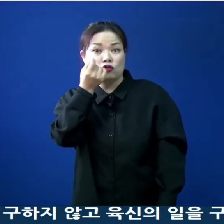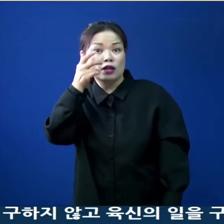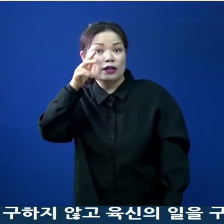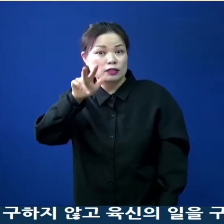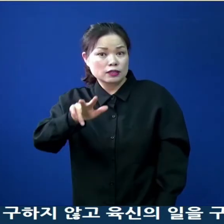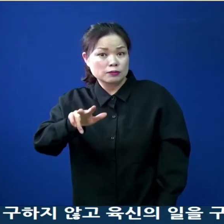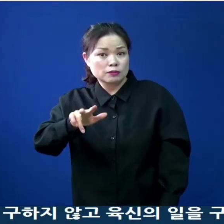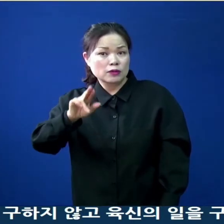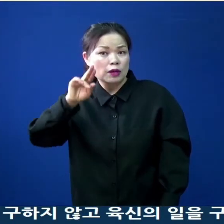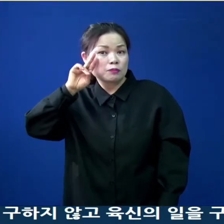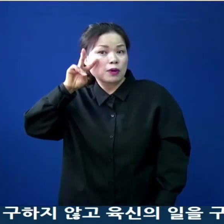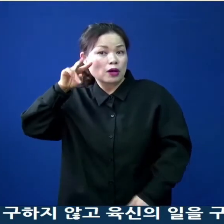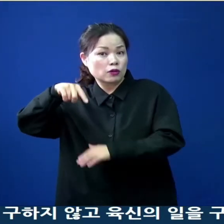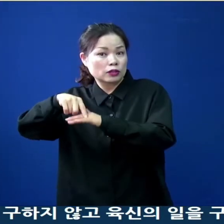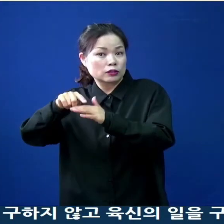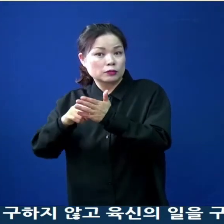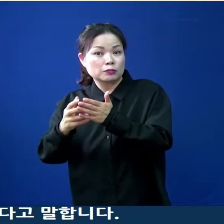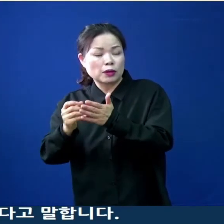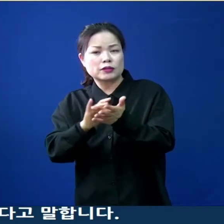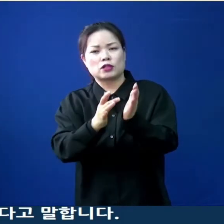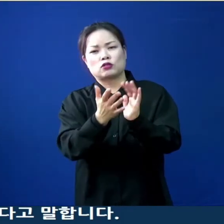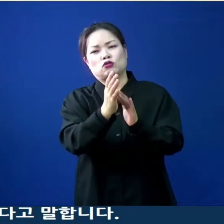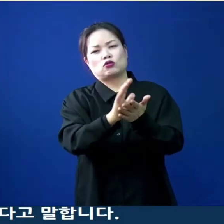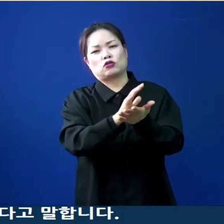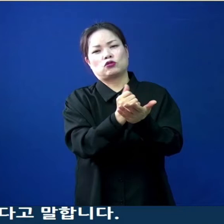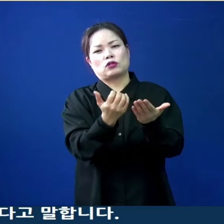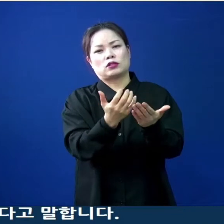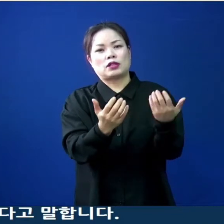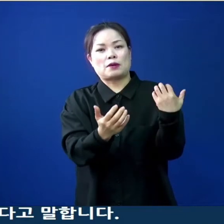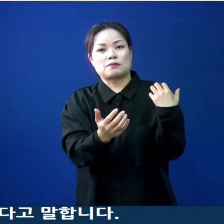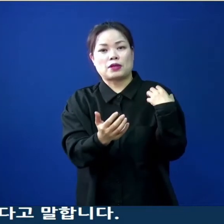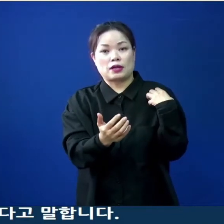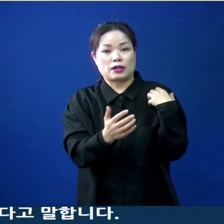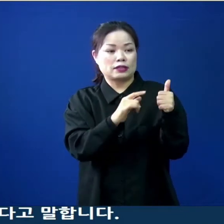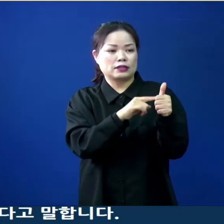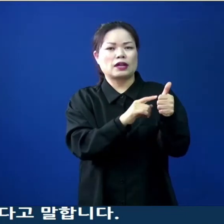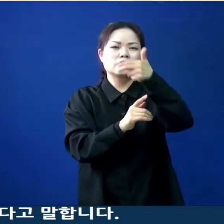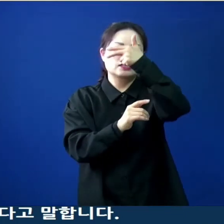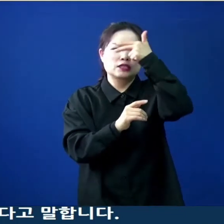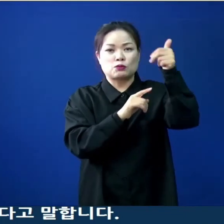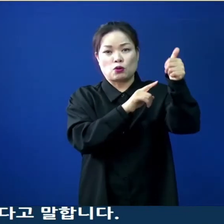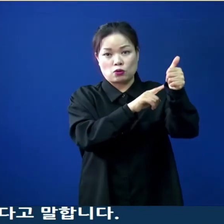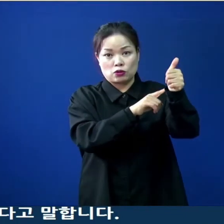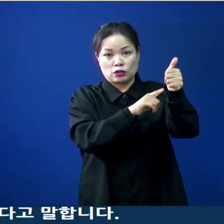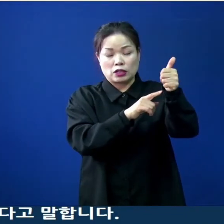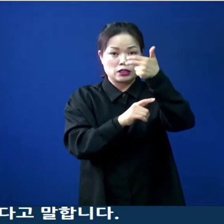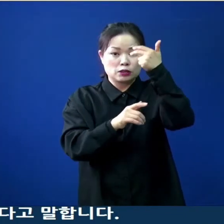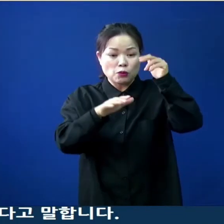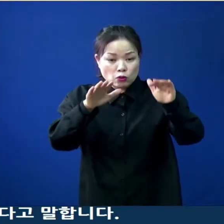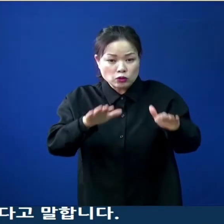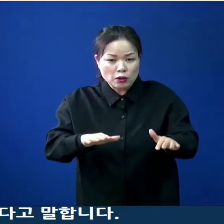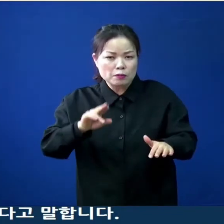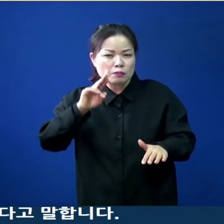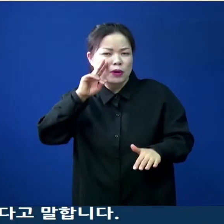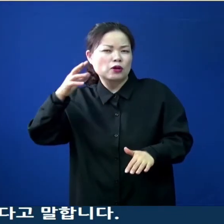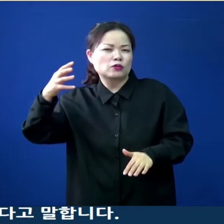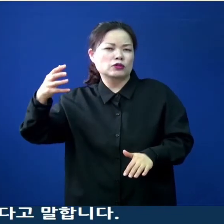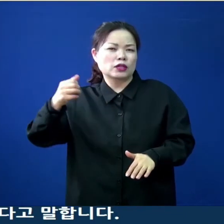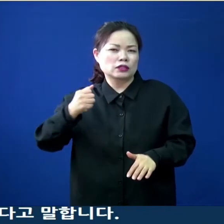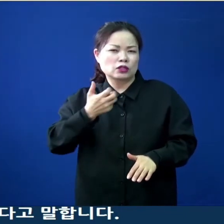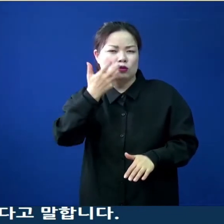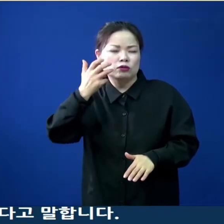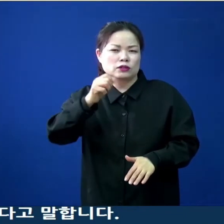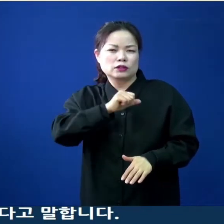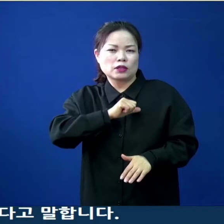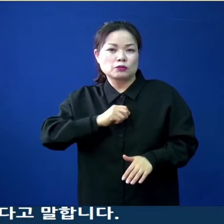바울과 같은 마음으로 예수 그리스도의 일을 감당했던 자가 디모데였습니다. 디모데는 오늘 바울이 가졌던 영혼을 향한